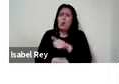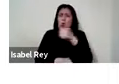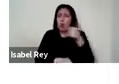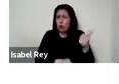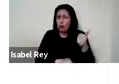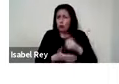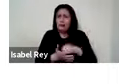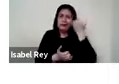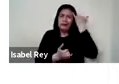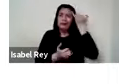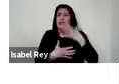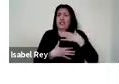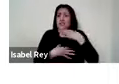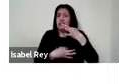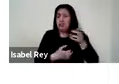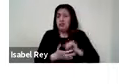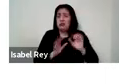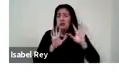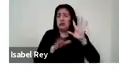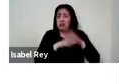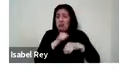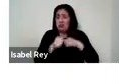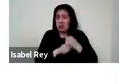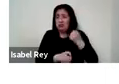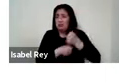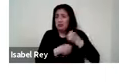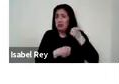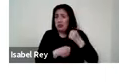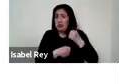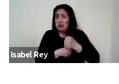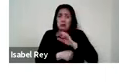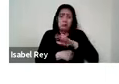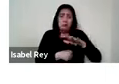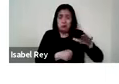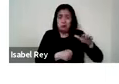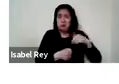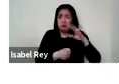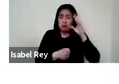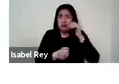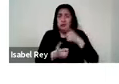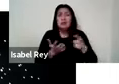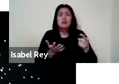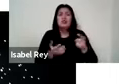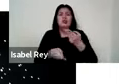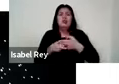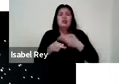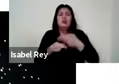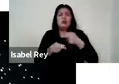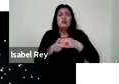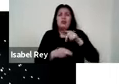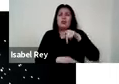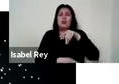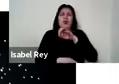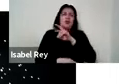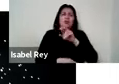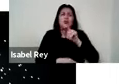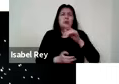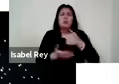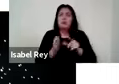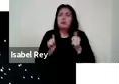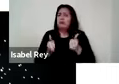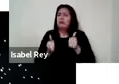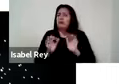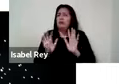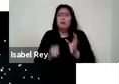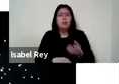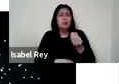interesante en todos estos 10 años que hemos ido trabajando con los chicos es, pues, el proyecto de Collopucro, ¿no? Collopucro es fantástico